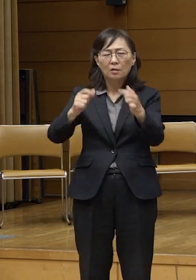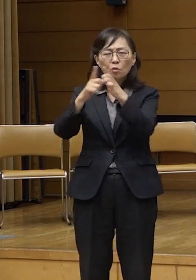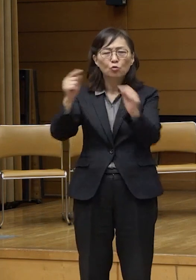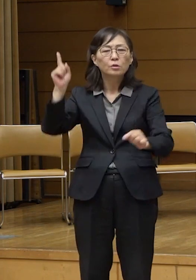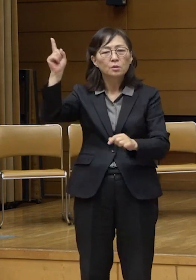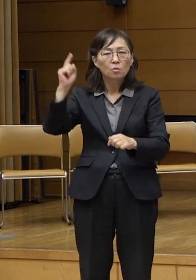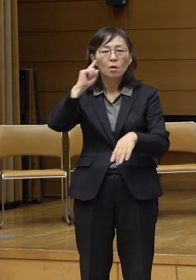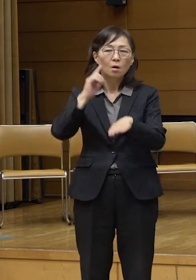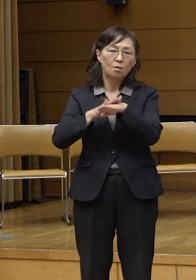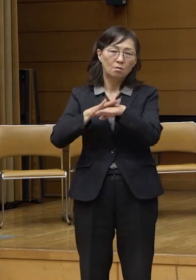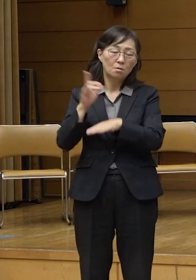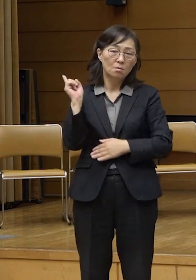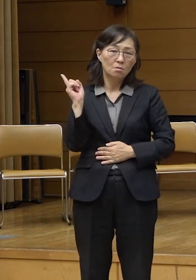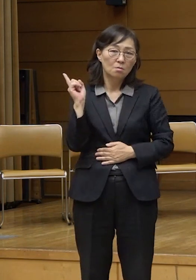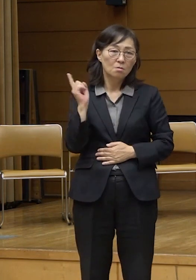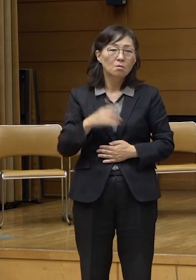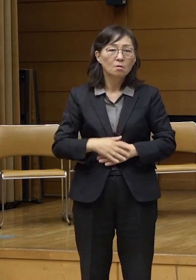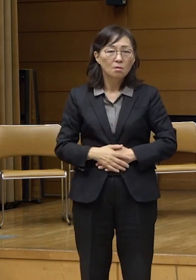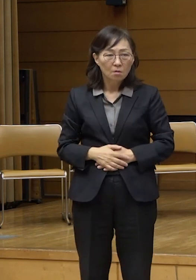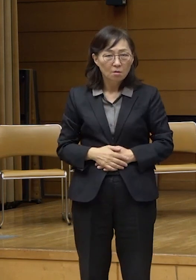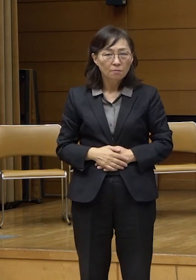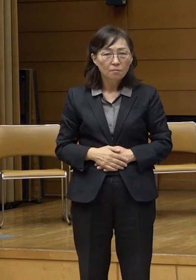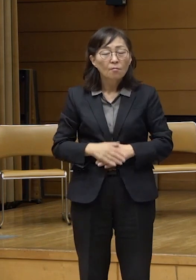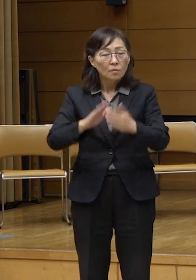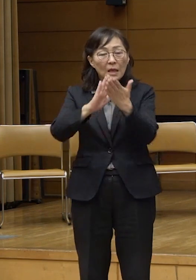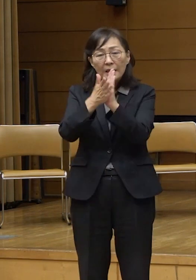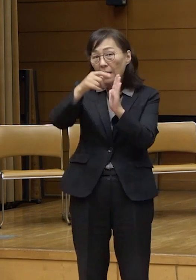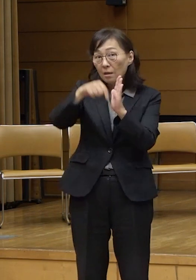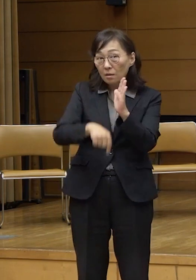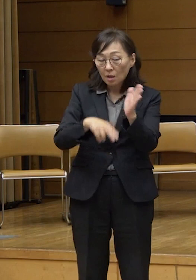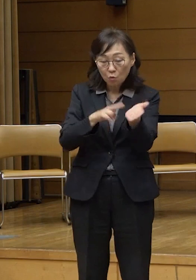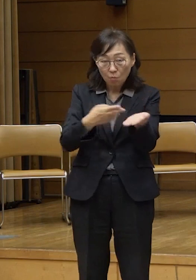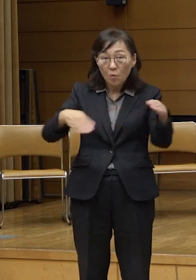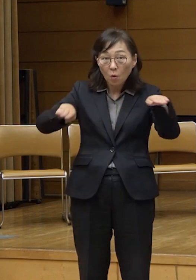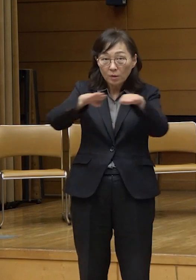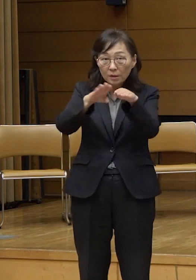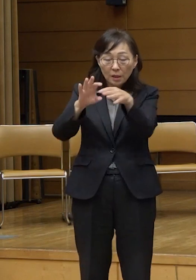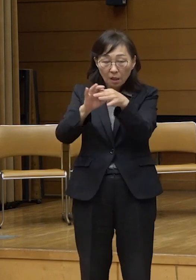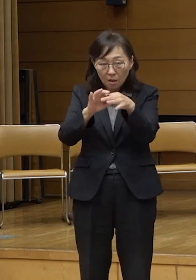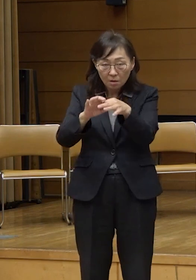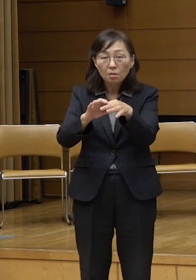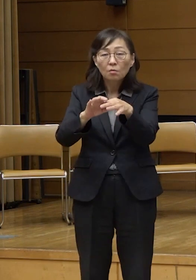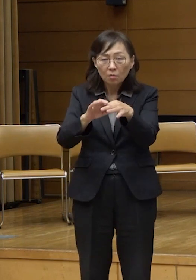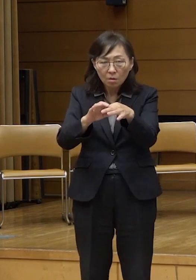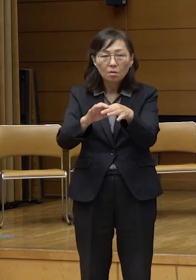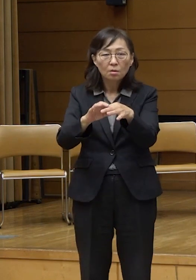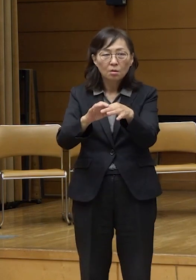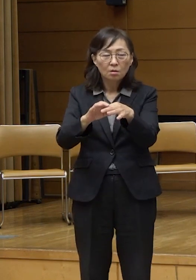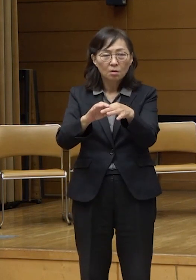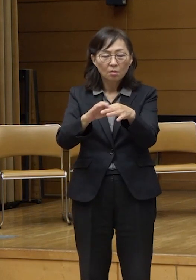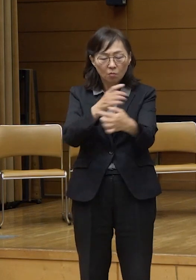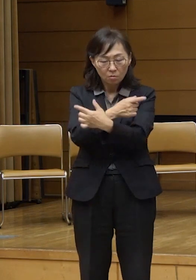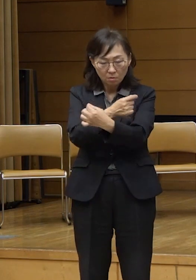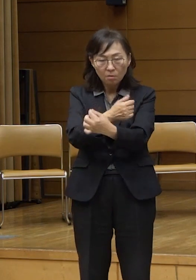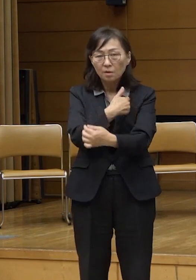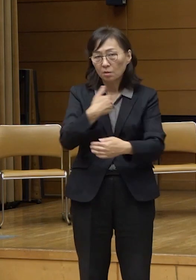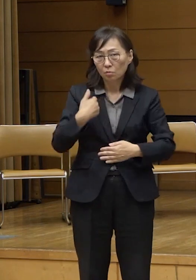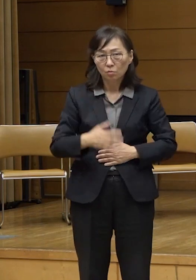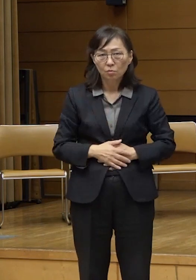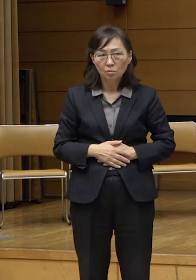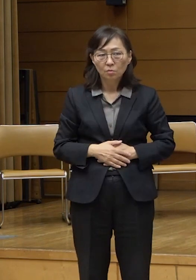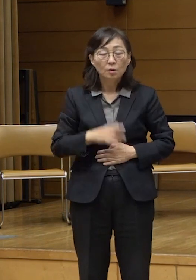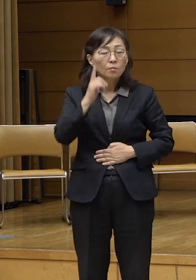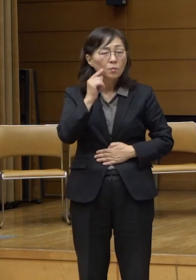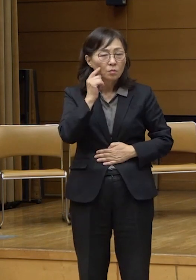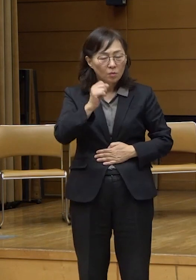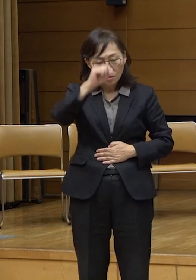況ですけど、これは当然のものながら県内の医療機関に全てしているという状況があります。で、重症を除いて